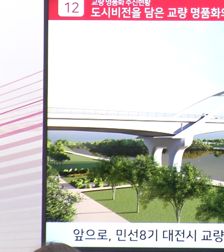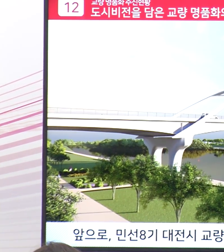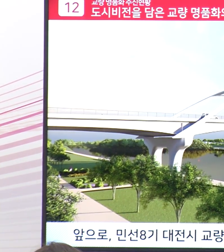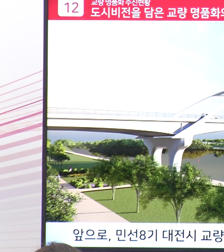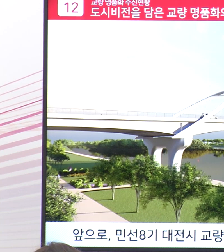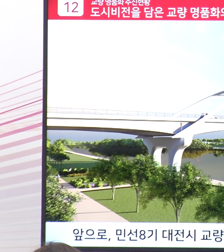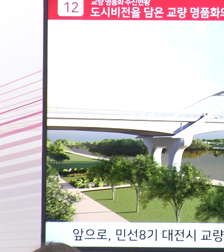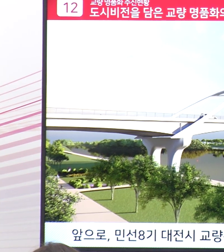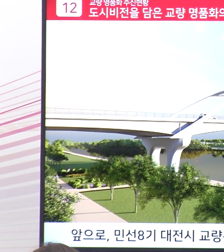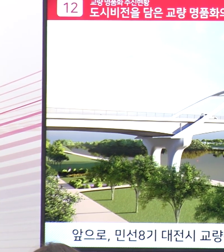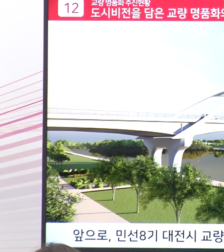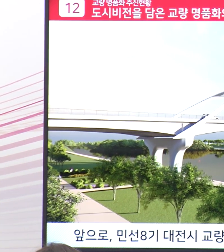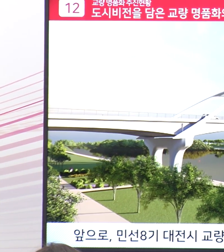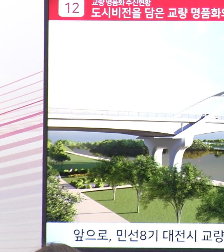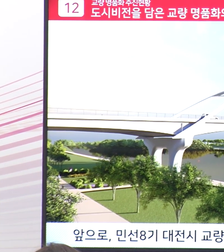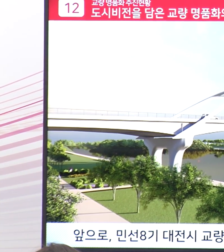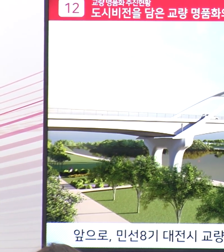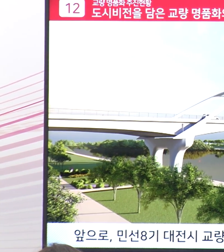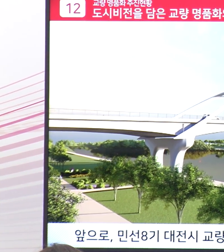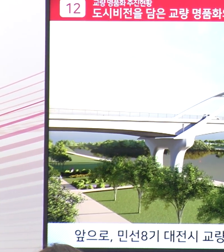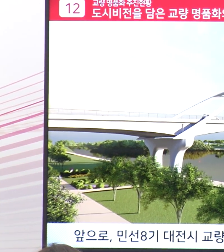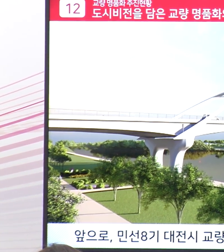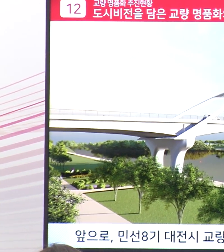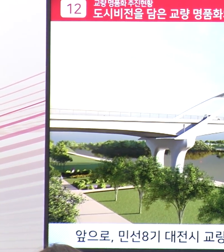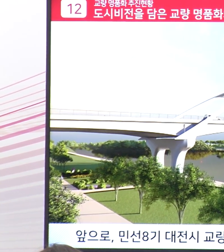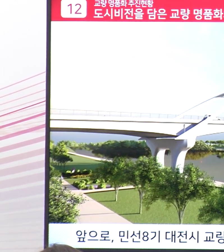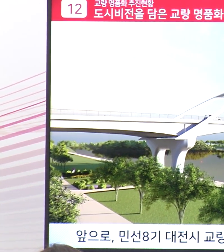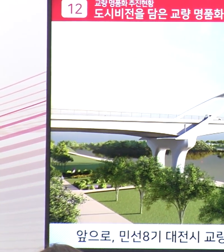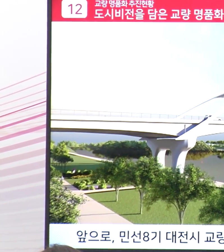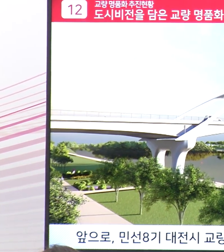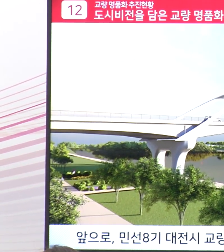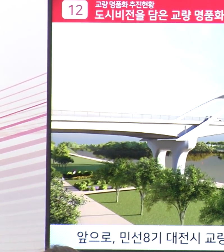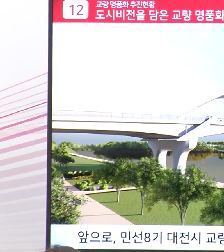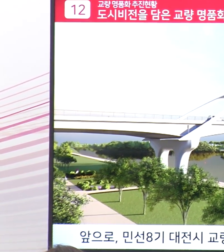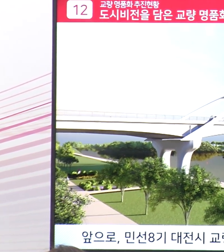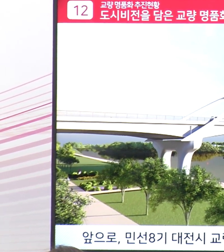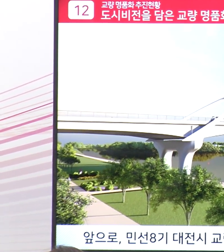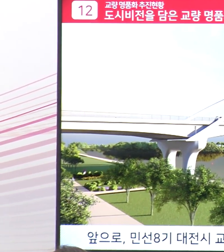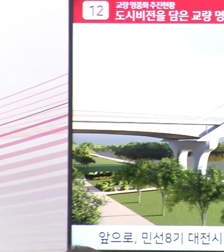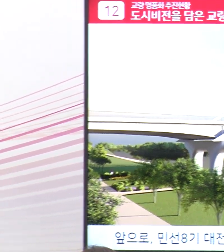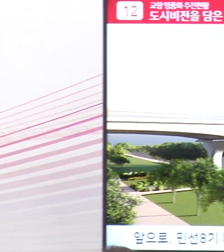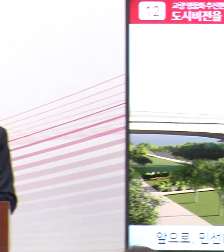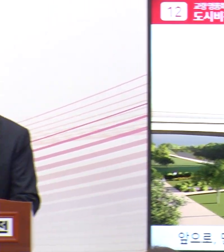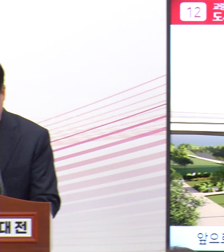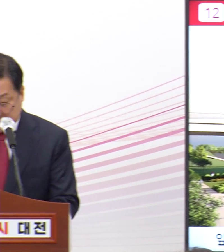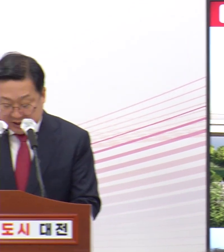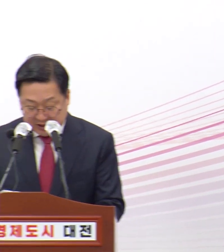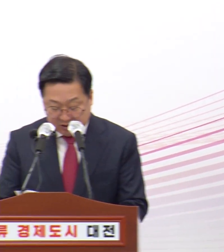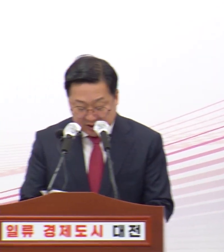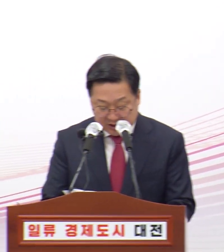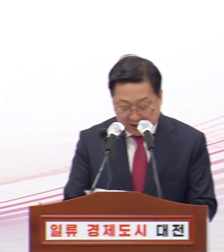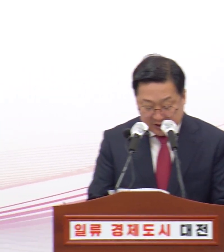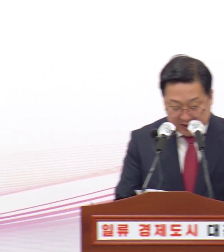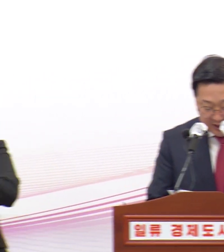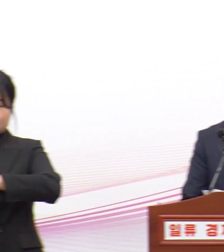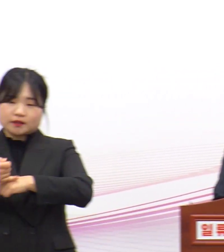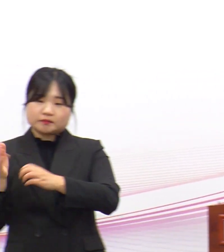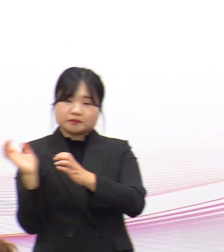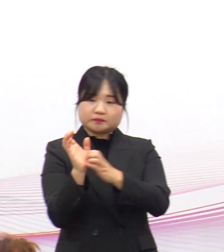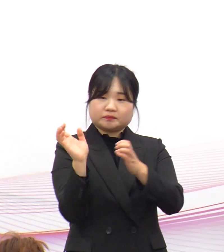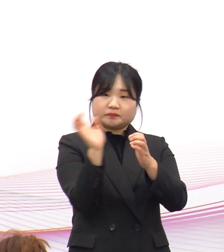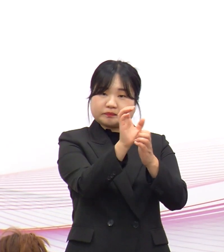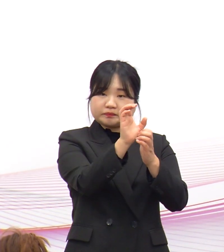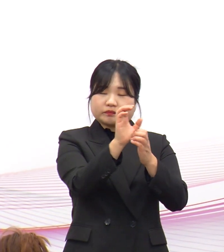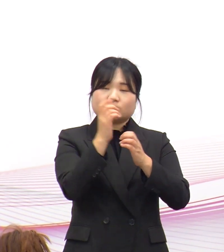안전성을 기본으로 갖추면서 대전의 열정과 미래를 담아 수려하고 아름다운 디자인이 더해진 하나의